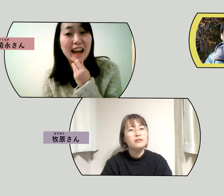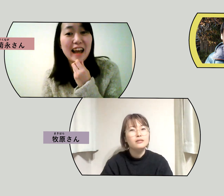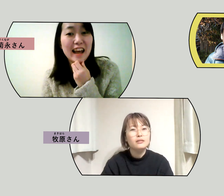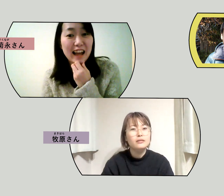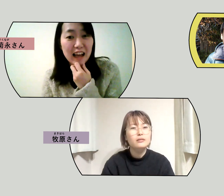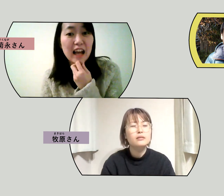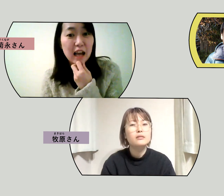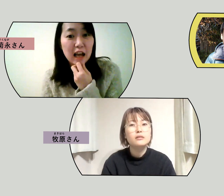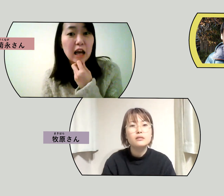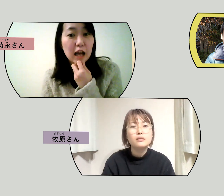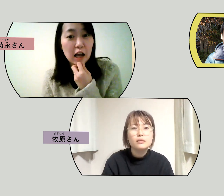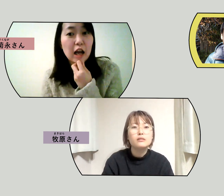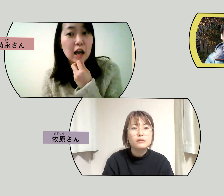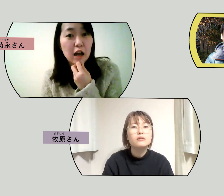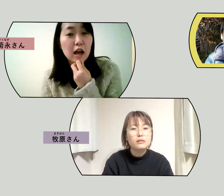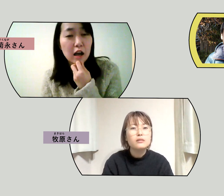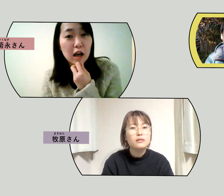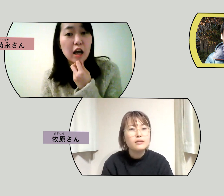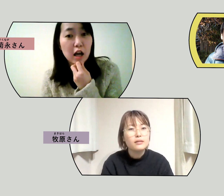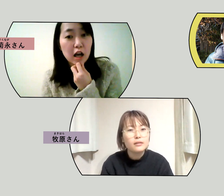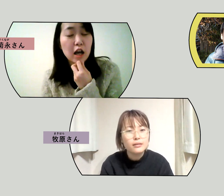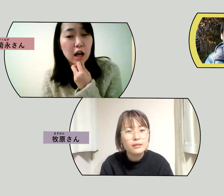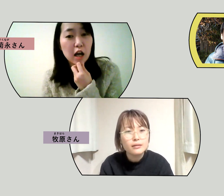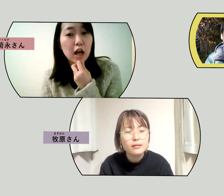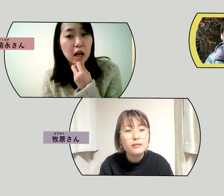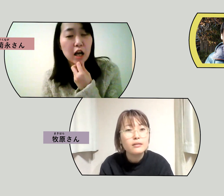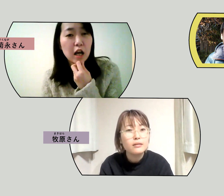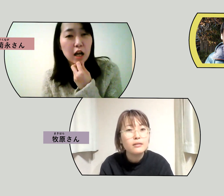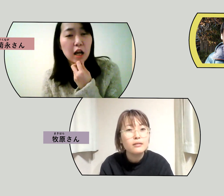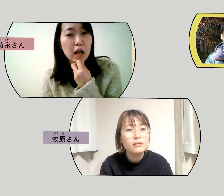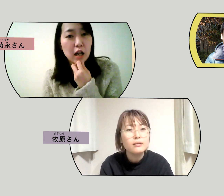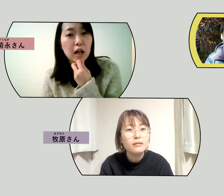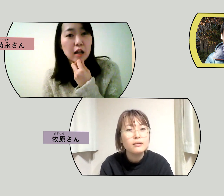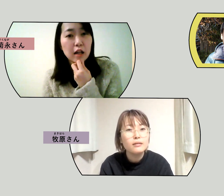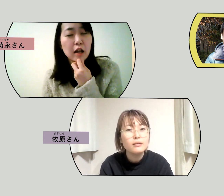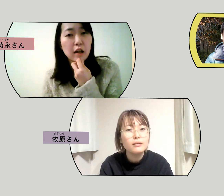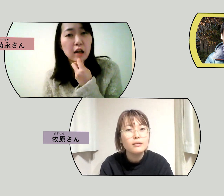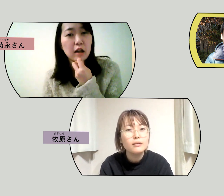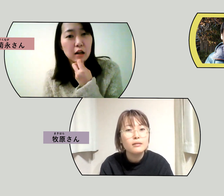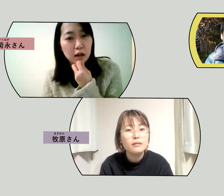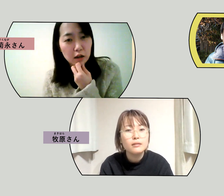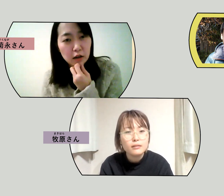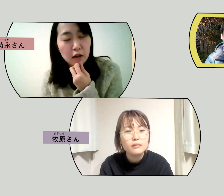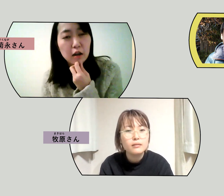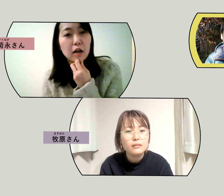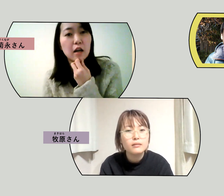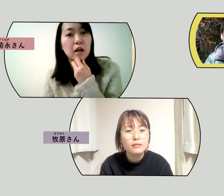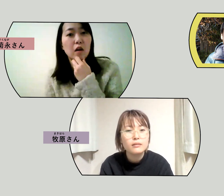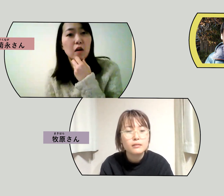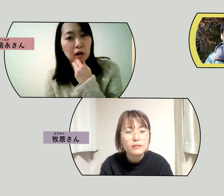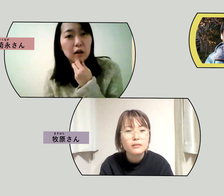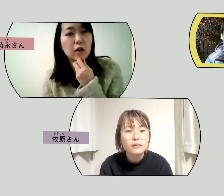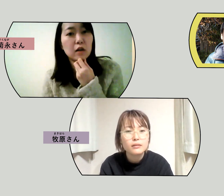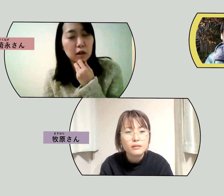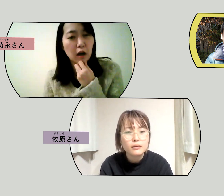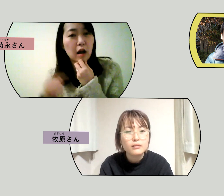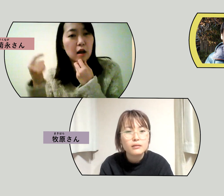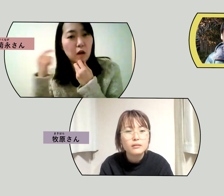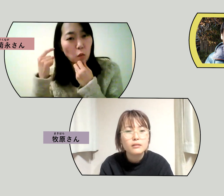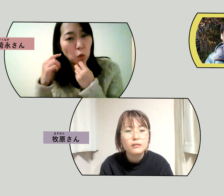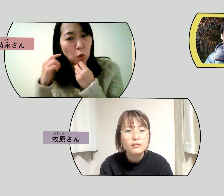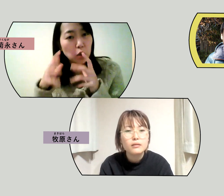声の世界って感じですねそうですね声の世界っていうのは